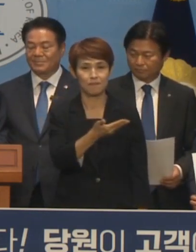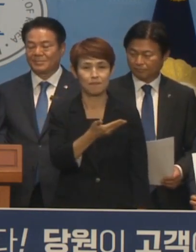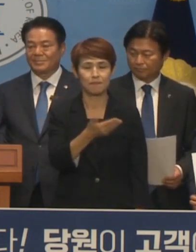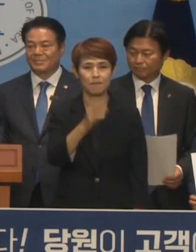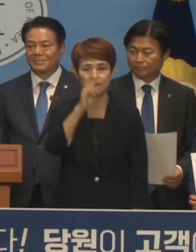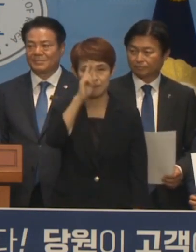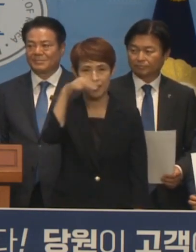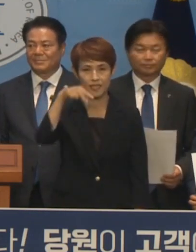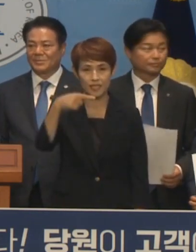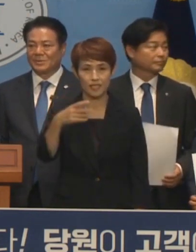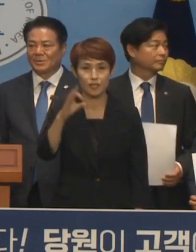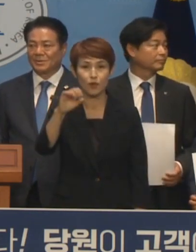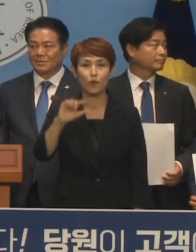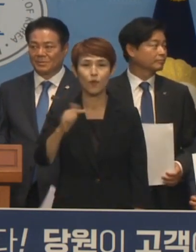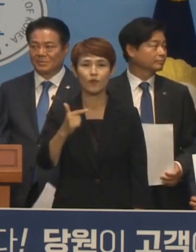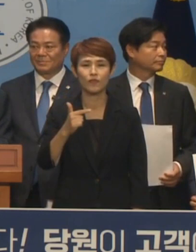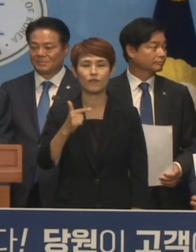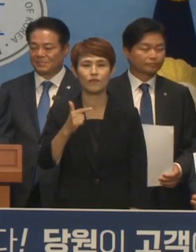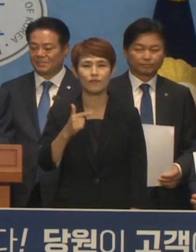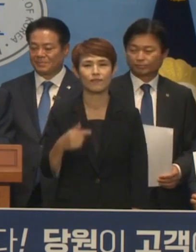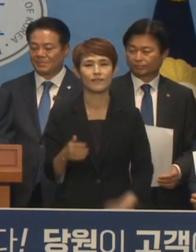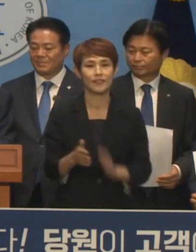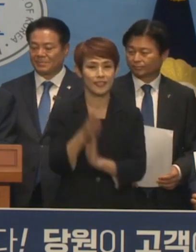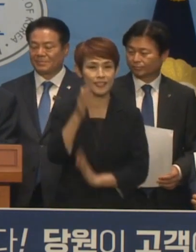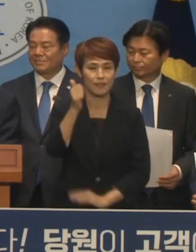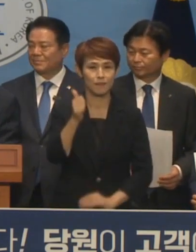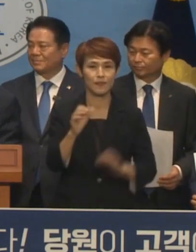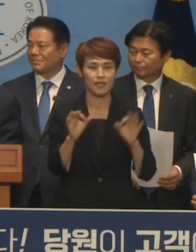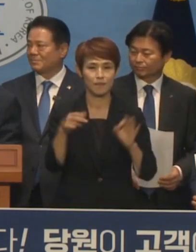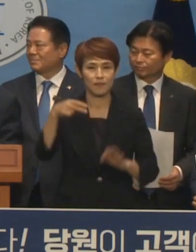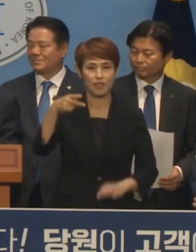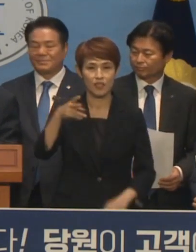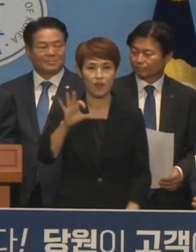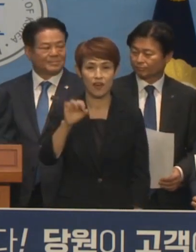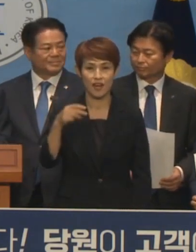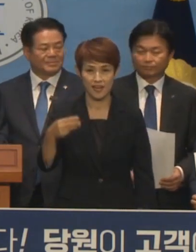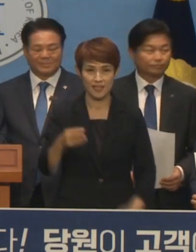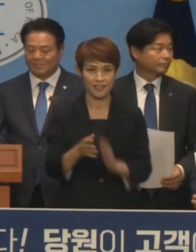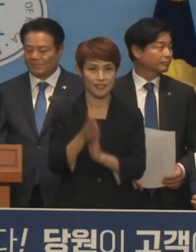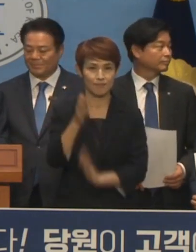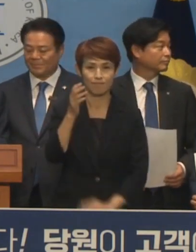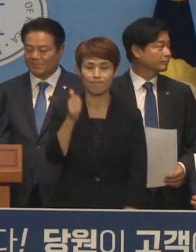박승원 광명시장님, 김경일 파주시장님,